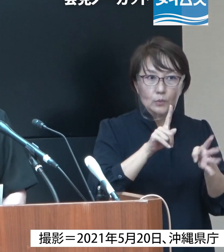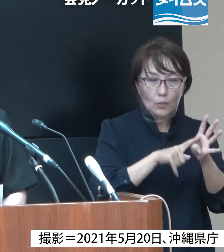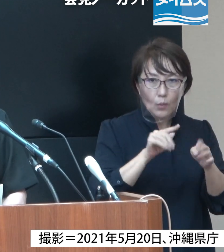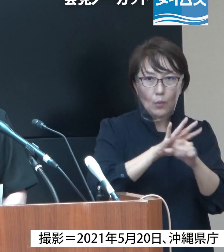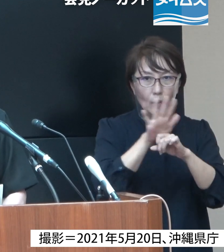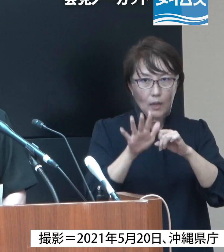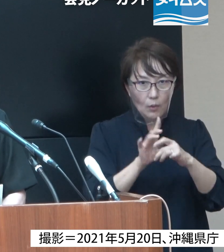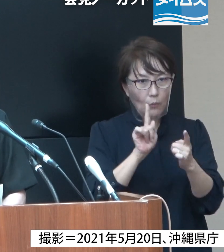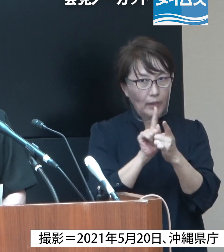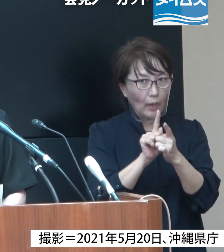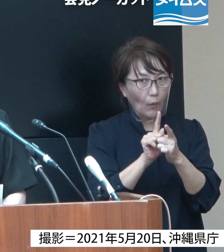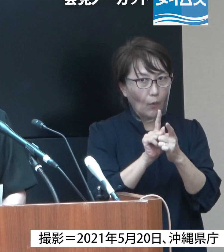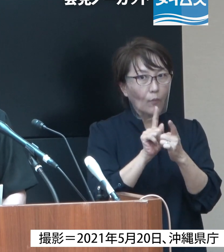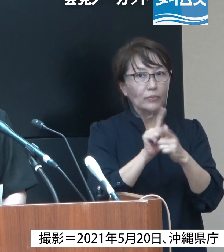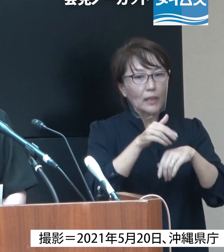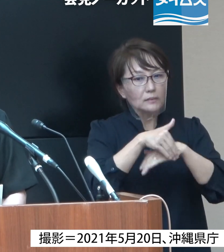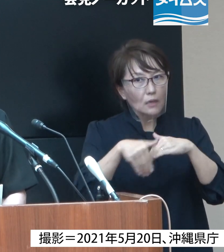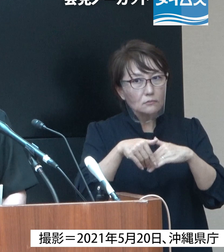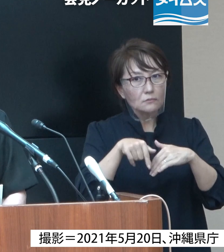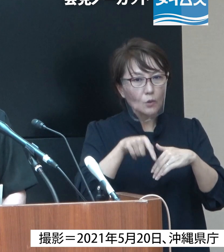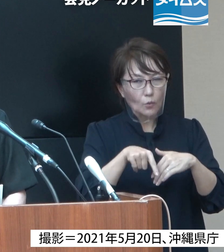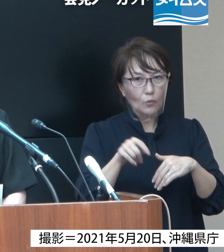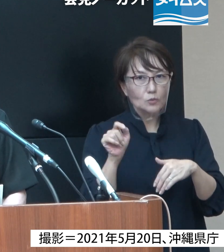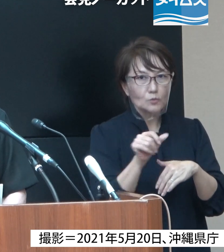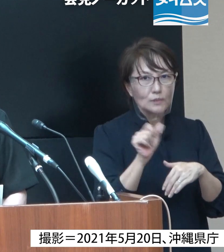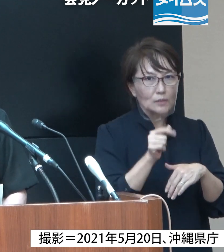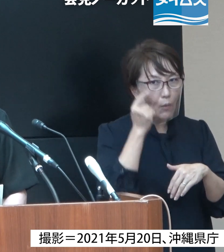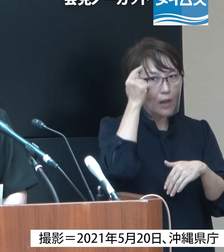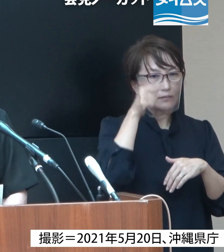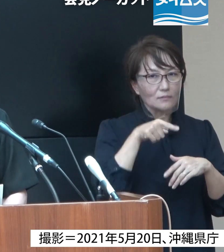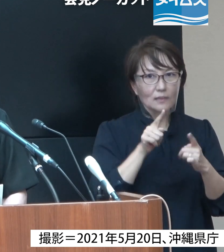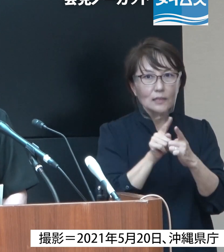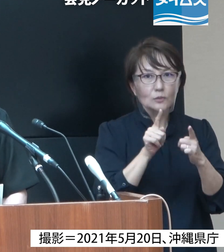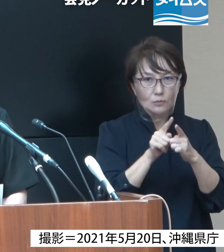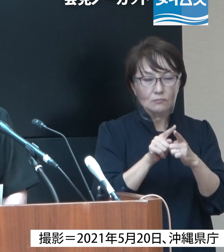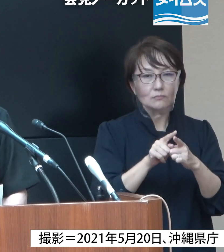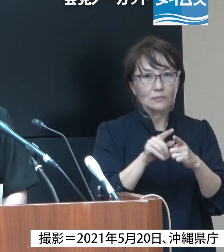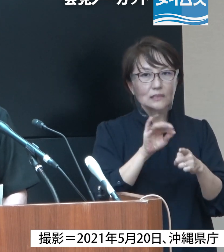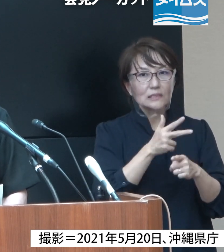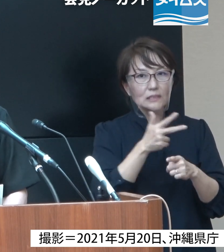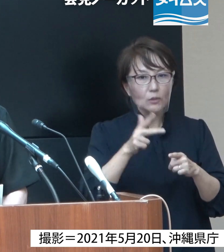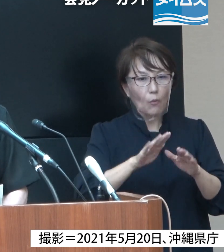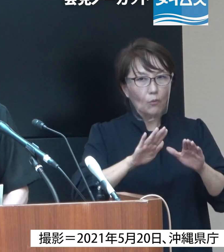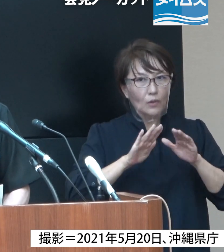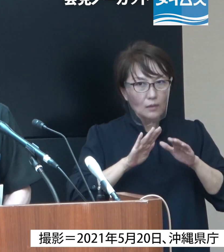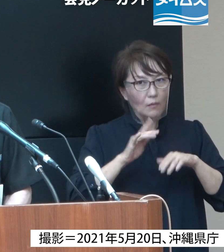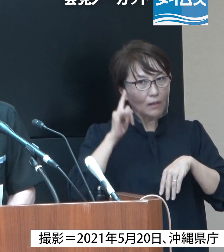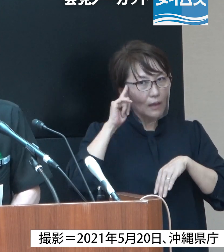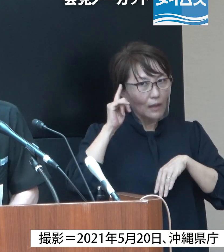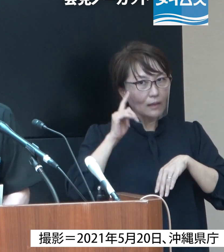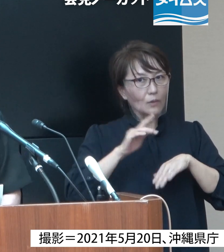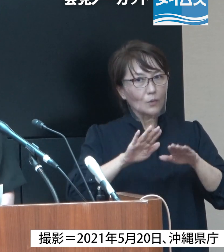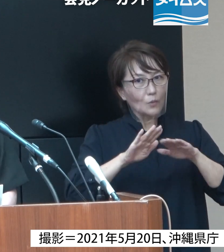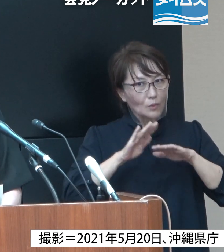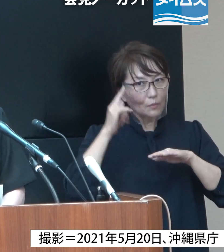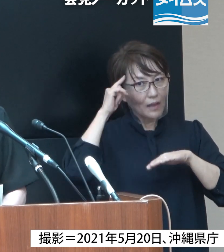応対策に関して、このスピード感に対する知事の受け止め、この2点をお願いします。